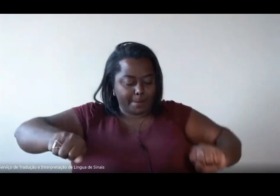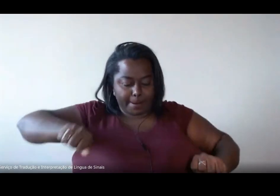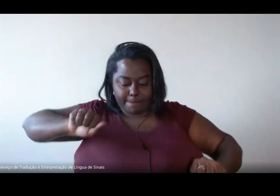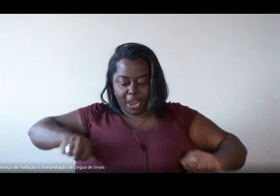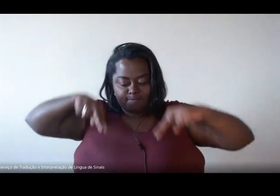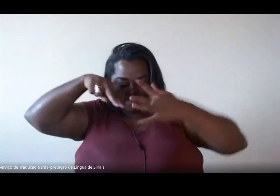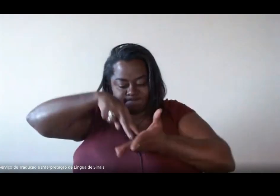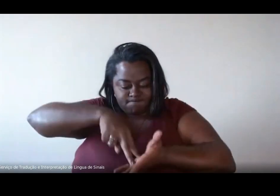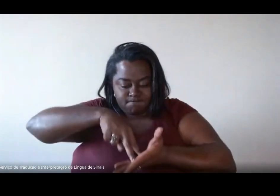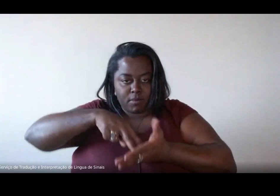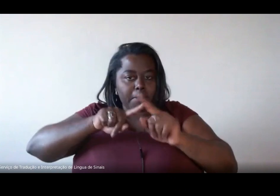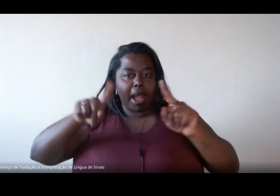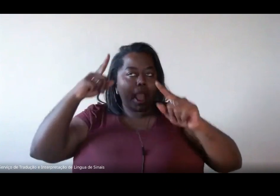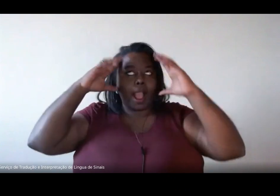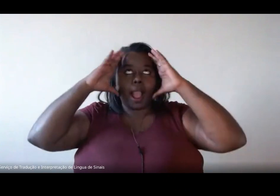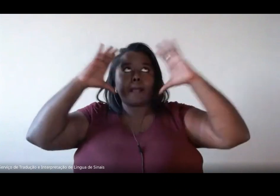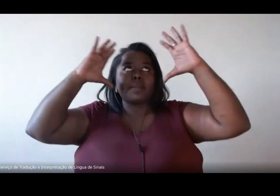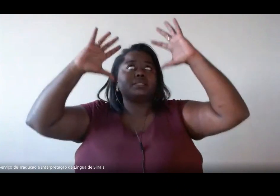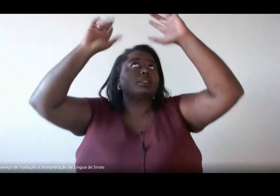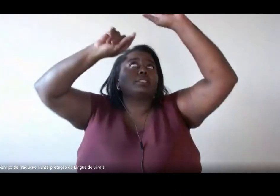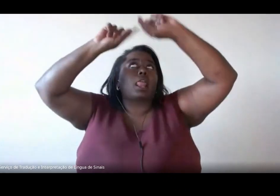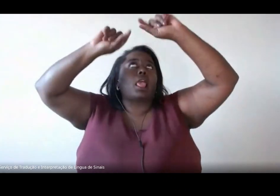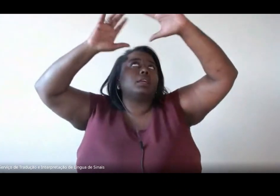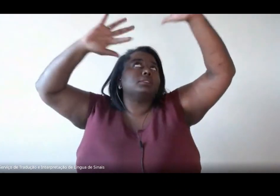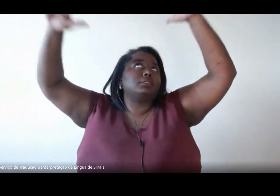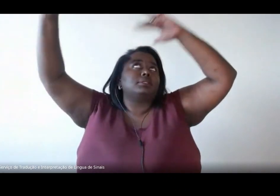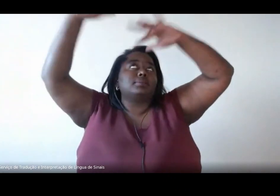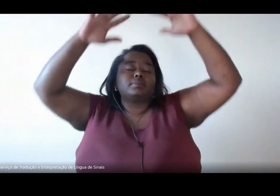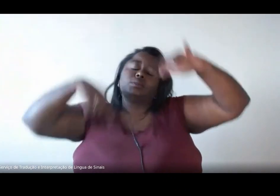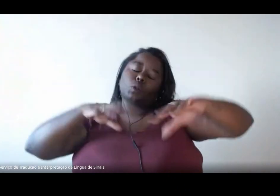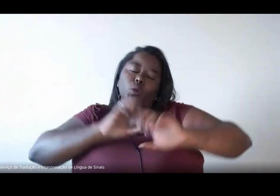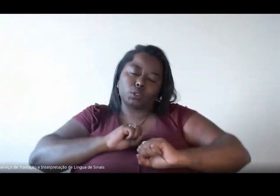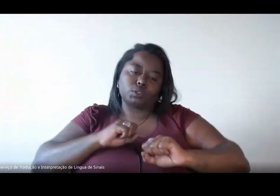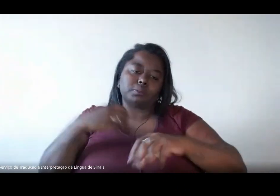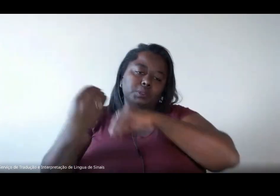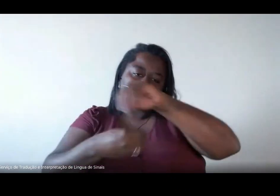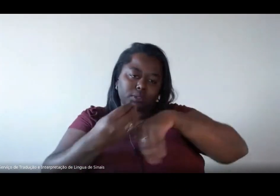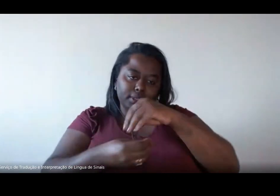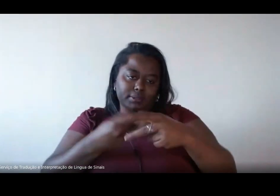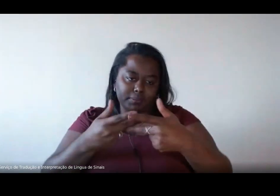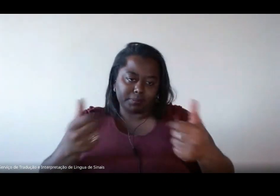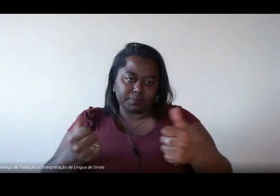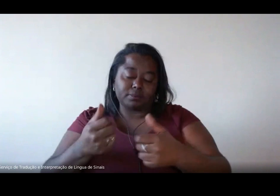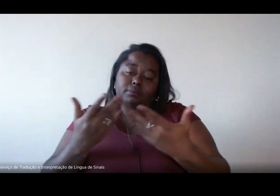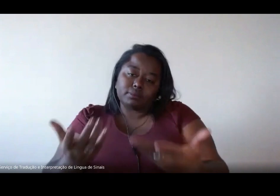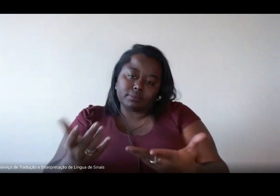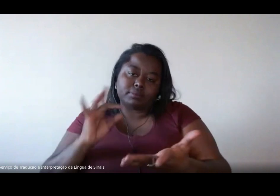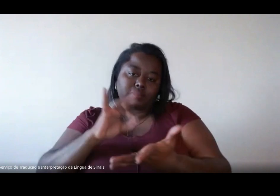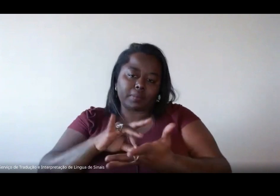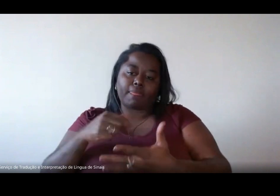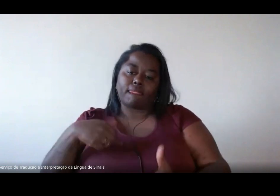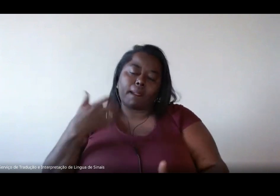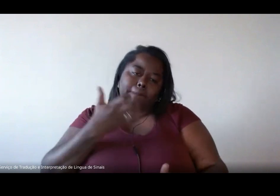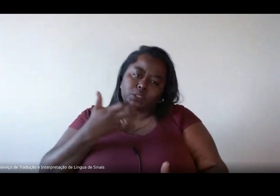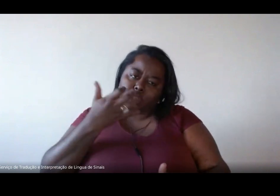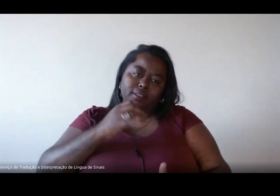patas firmes no chão e a cabeça está nas estrelas. Então, eu gosto de misturar essas coisas, sabe? E realmente, eu